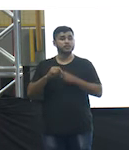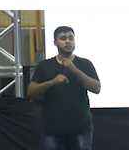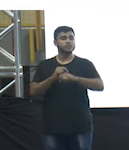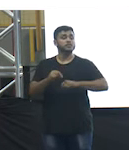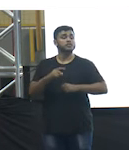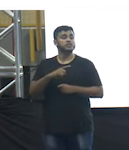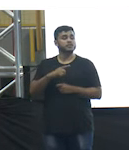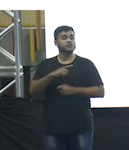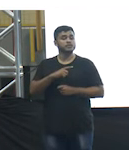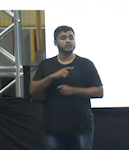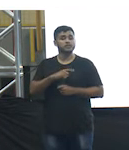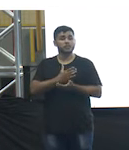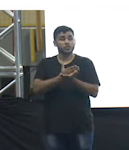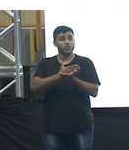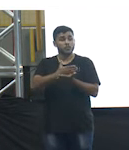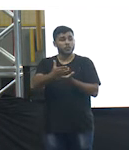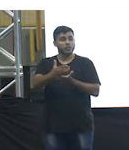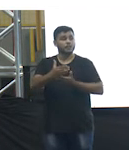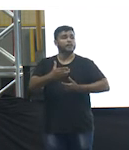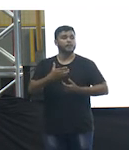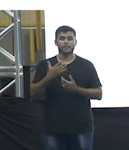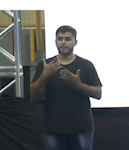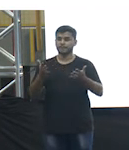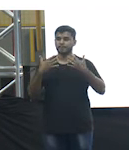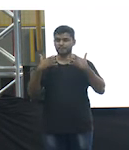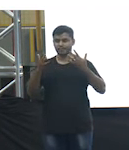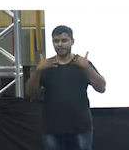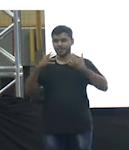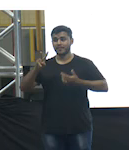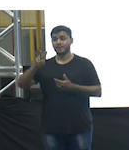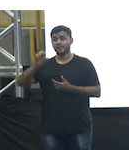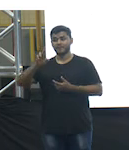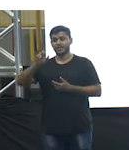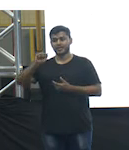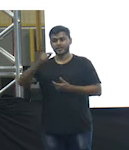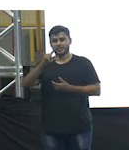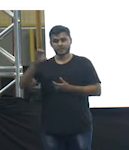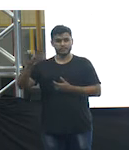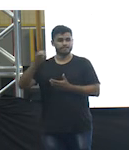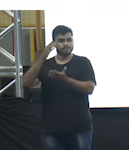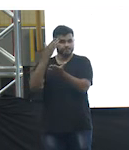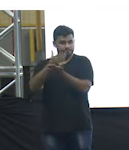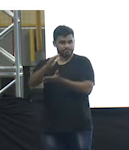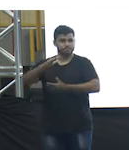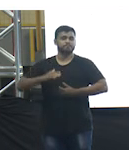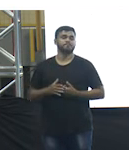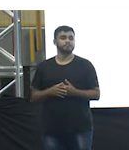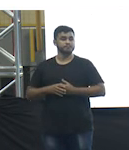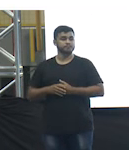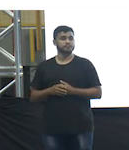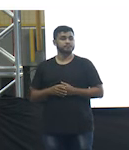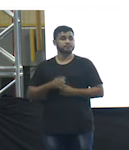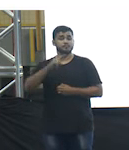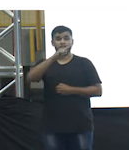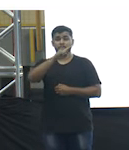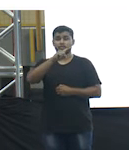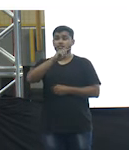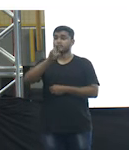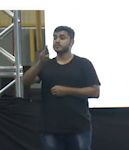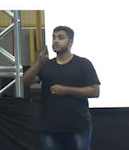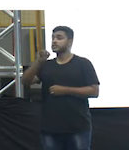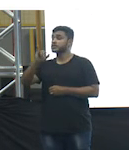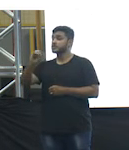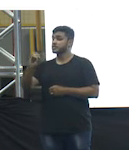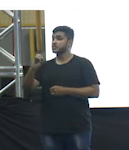Dezembro, início do verão. Ok? Rio de Janeiro é o